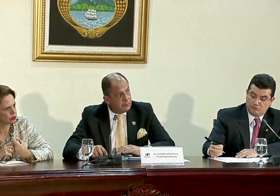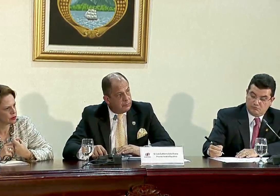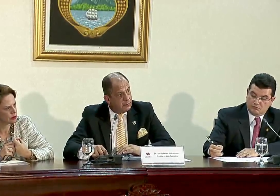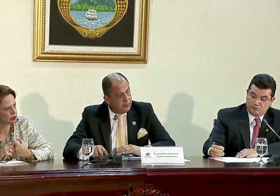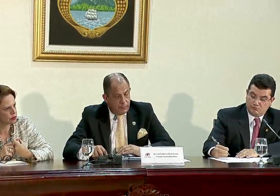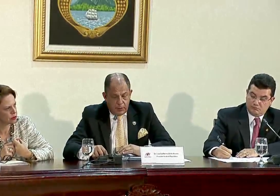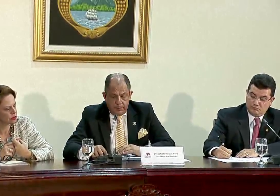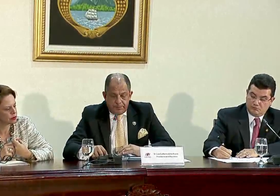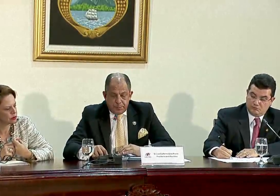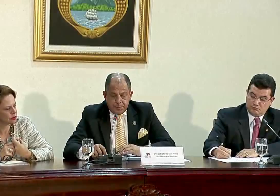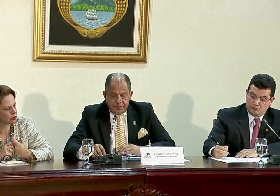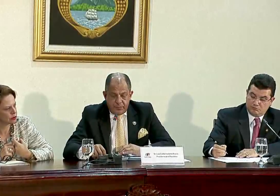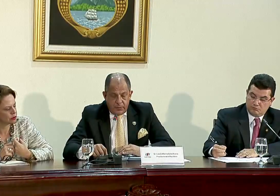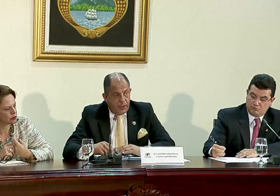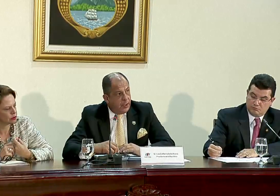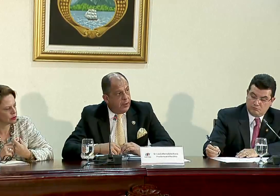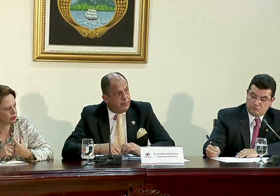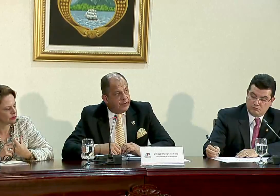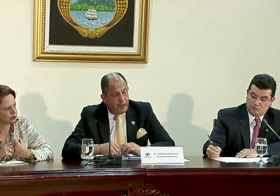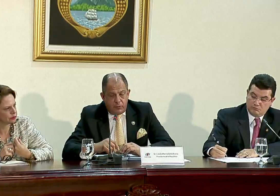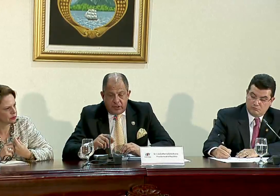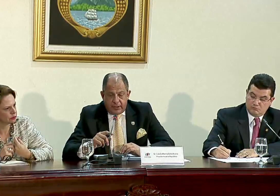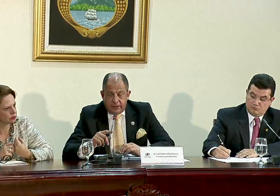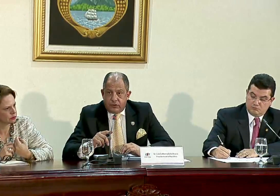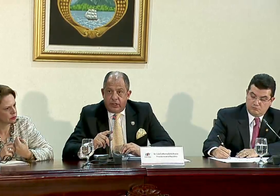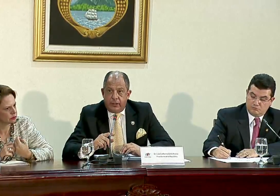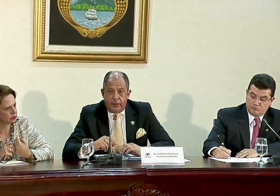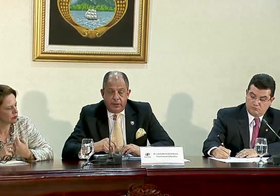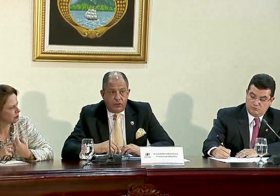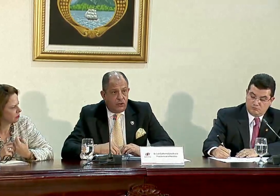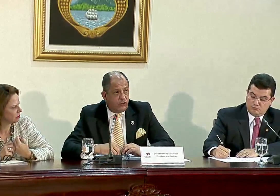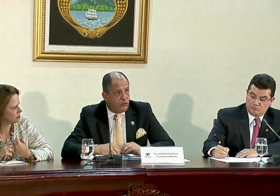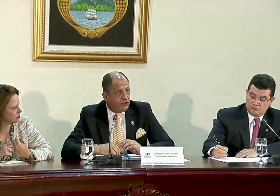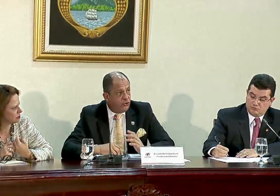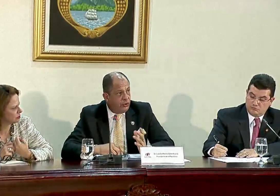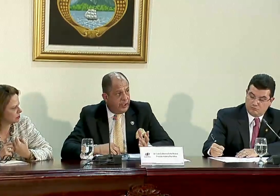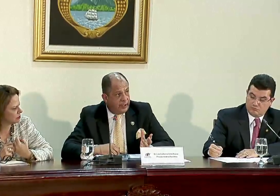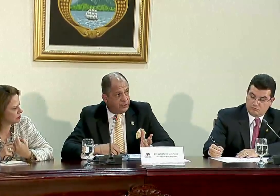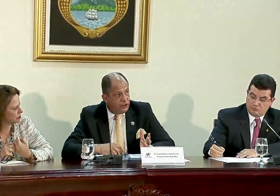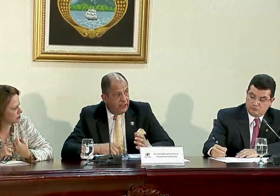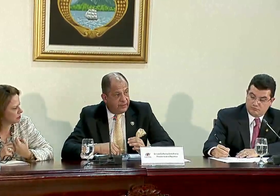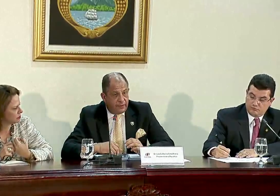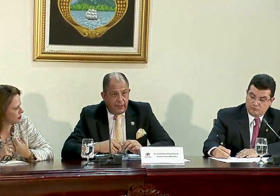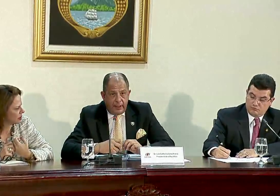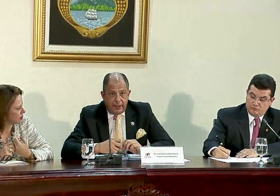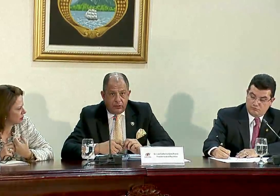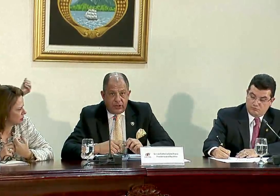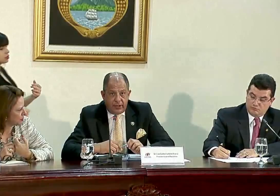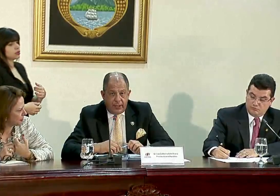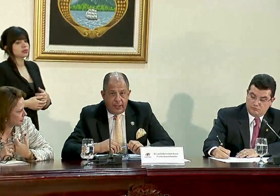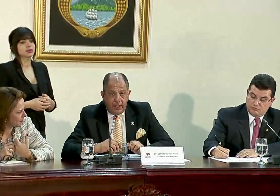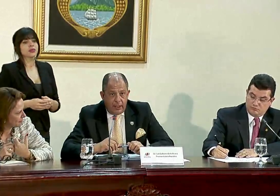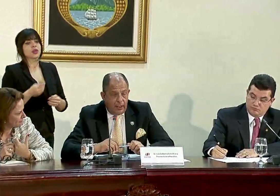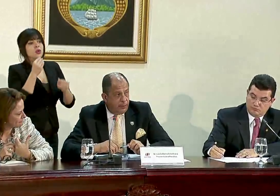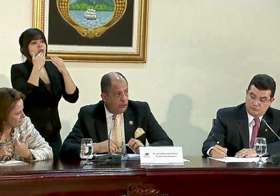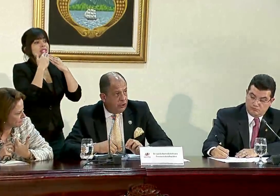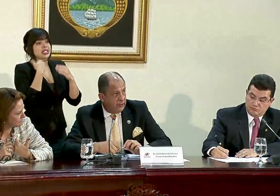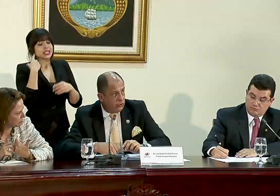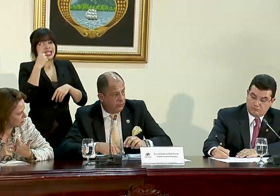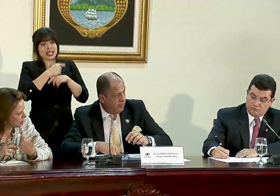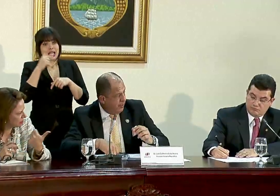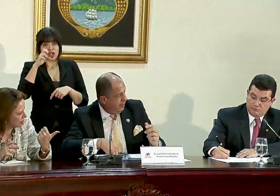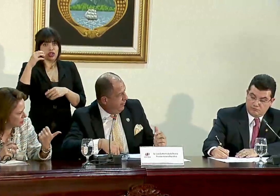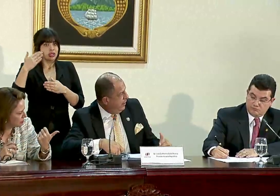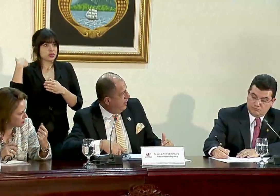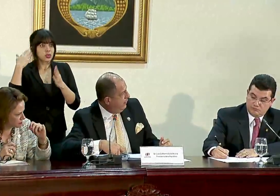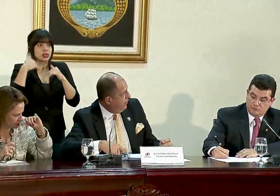mismo Ministro de Vivienda que es el rector del sector gracias sí, muchas gracias yo no estuve en esos días en Costa Rica y por lo